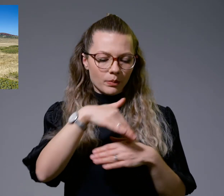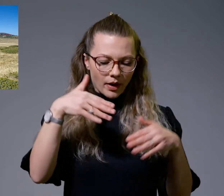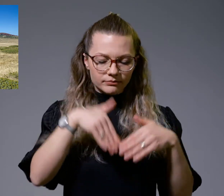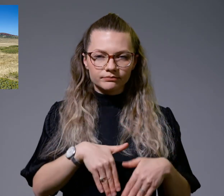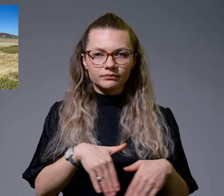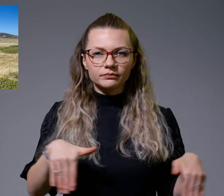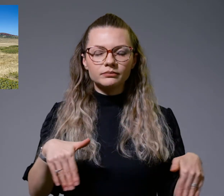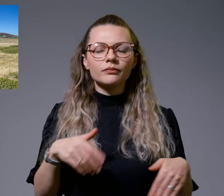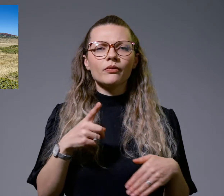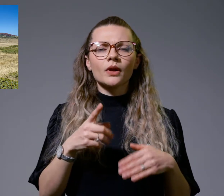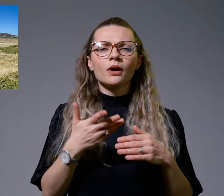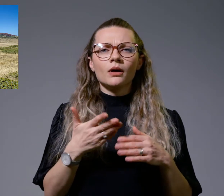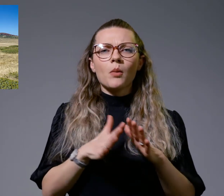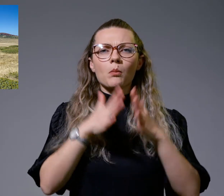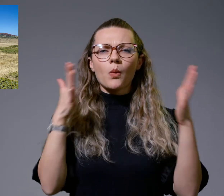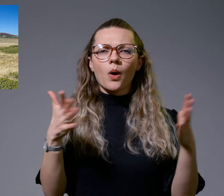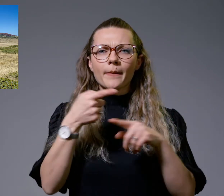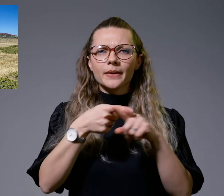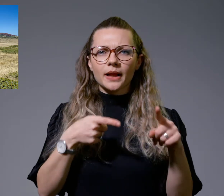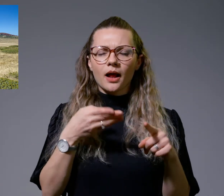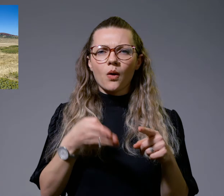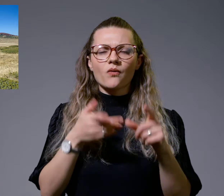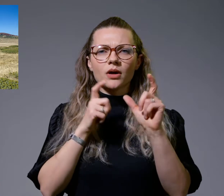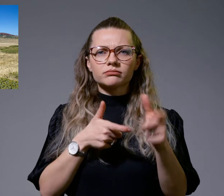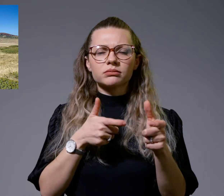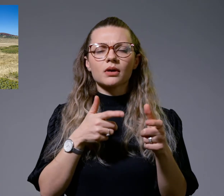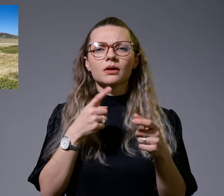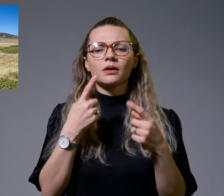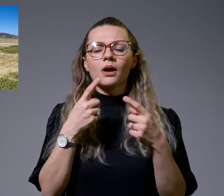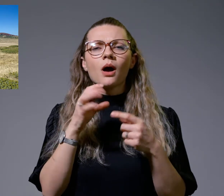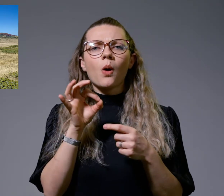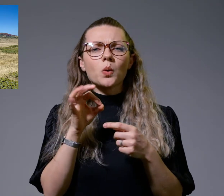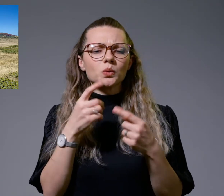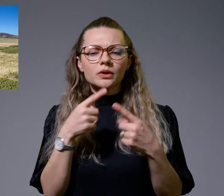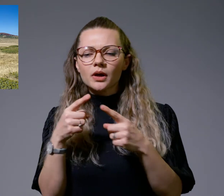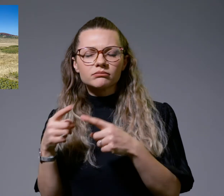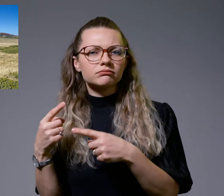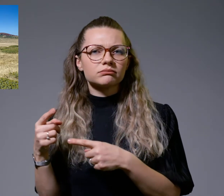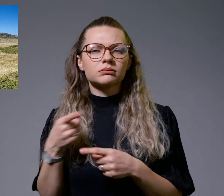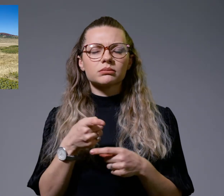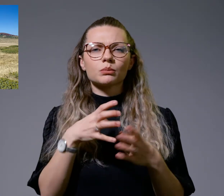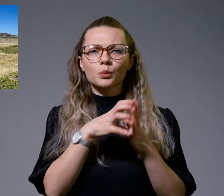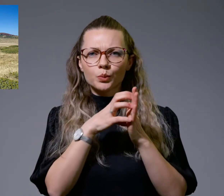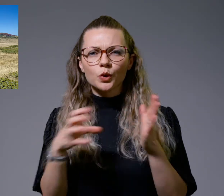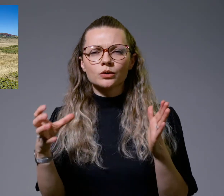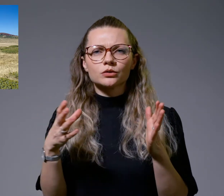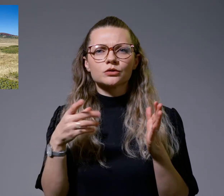Додека поголемиот дел од артилериските орудија продолжиле да дејствуваат во длабочина